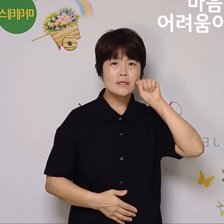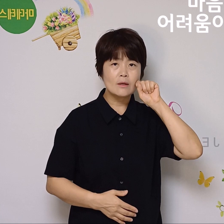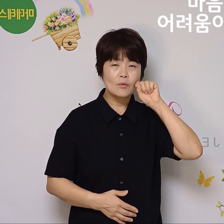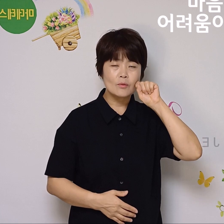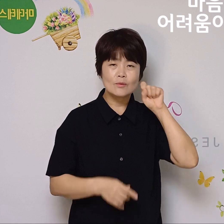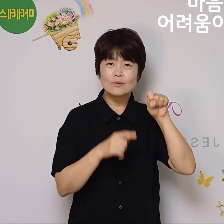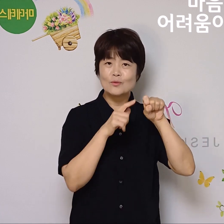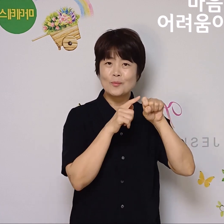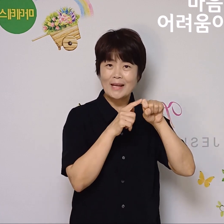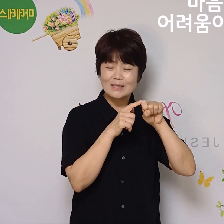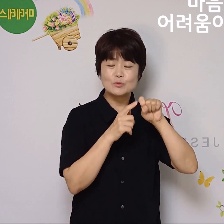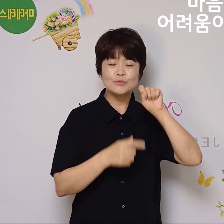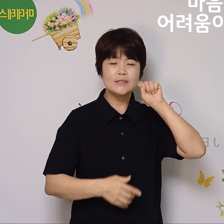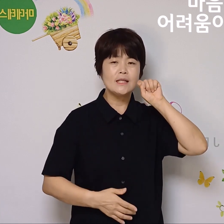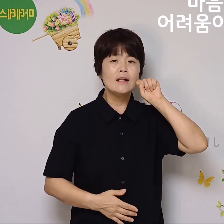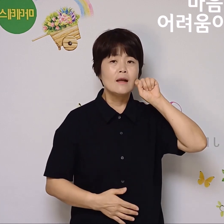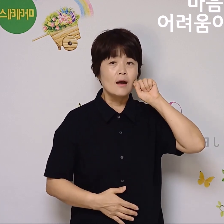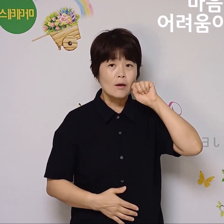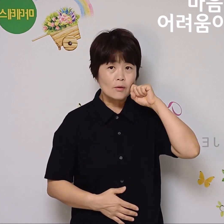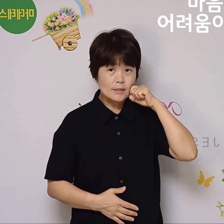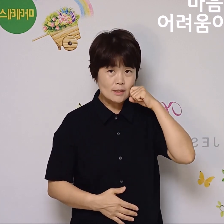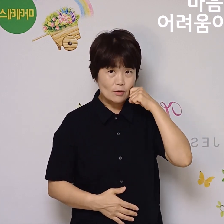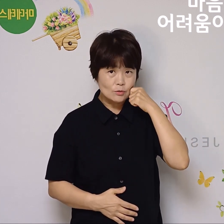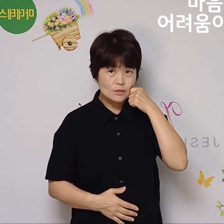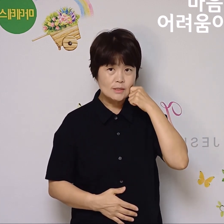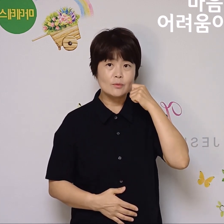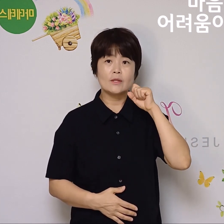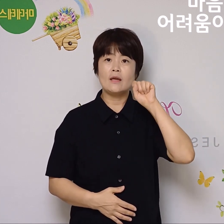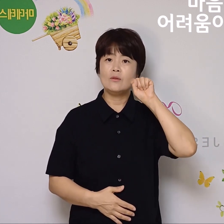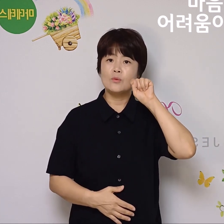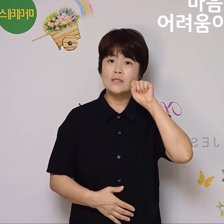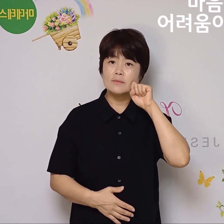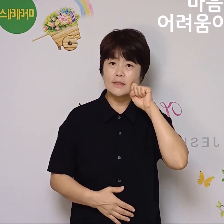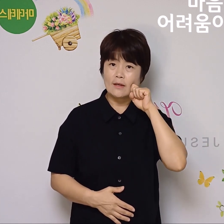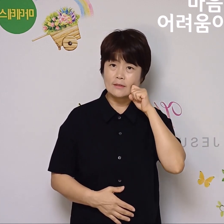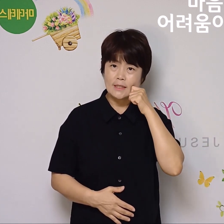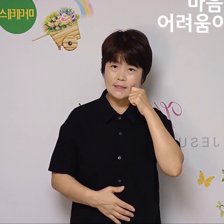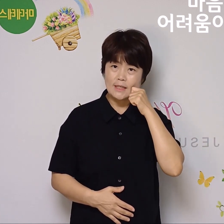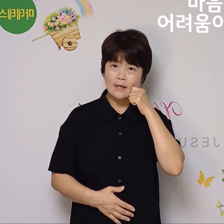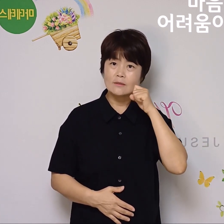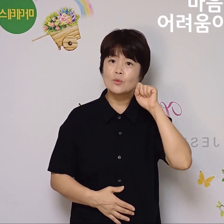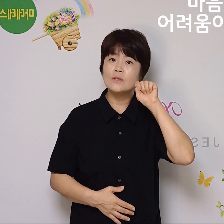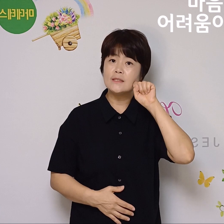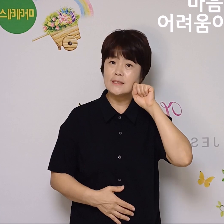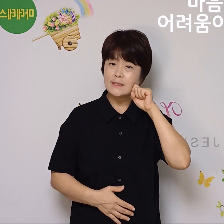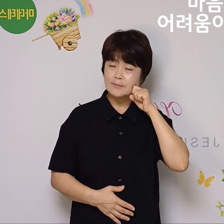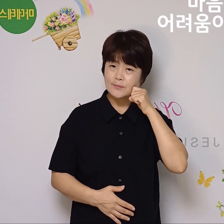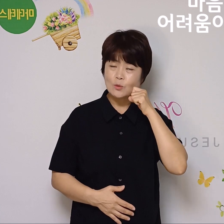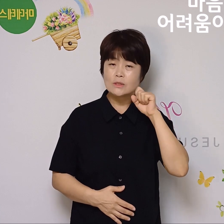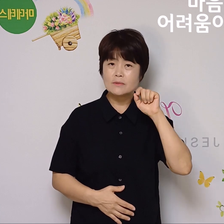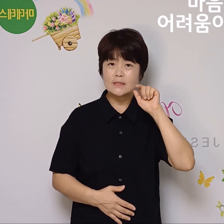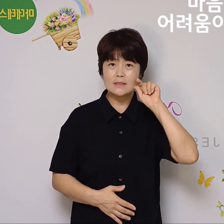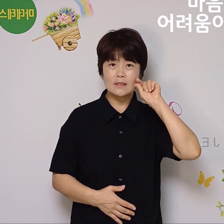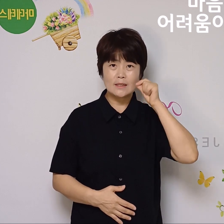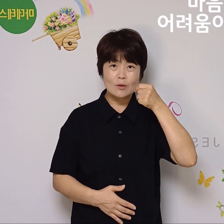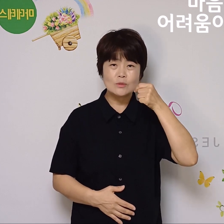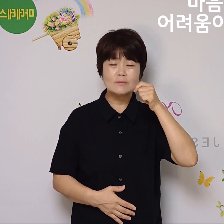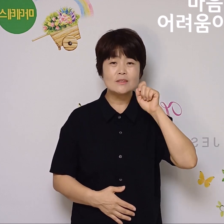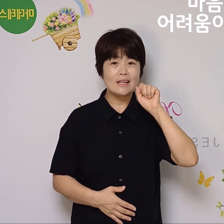요 마디 부분을 여기서 얼굴을 이렇게 돌리시면 돼요. 살짝 돌리듯이 꼬집듯이. 근데 이렇게 탁 꼬집는 건